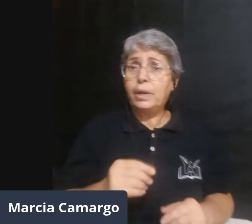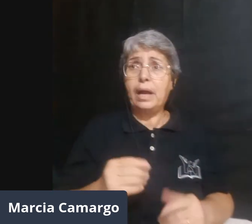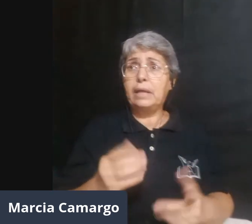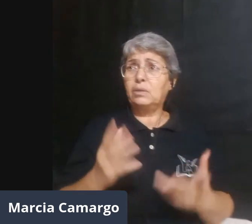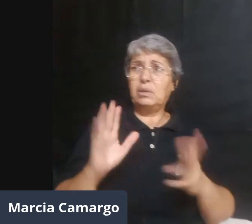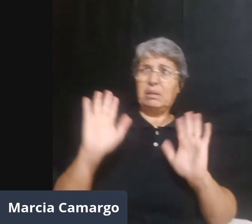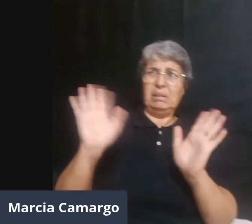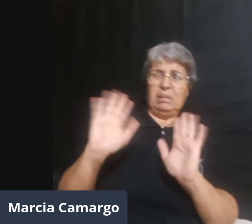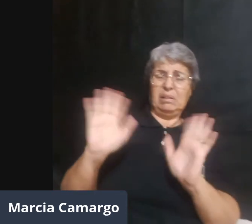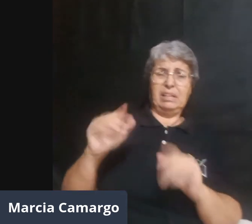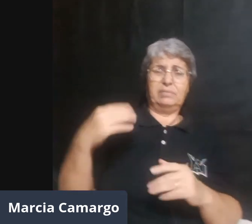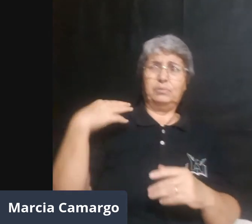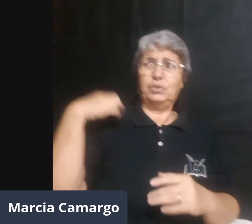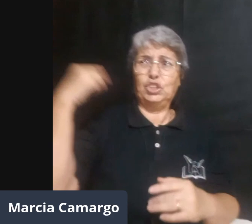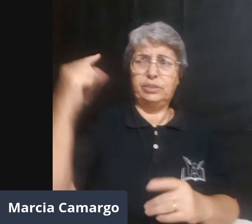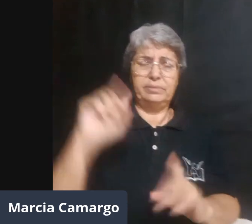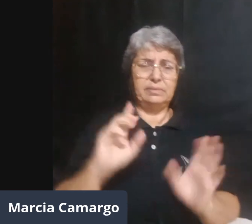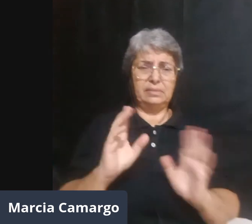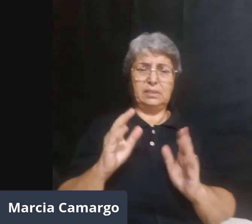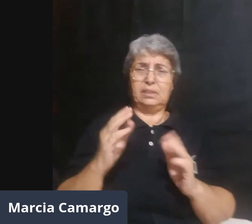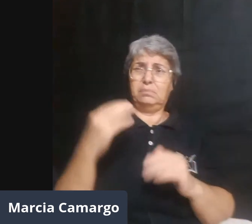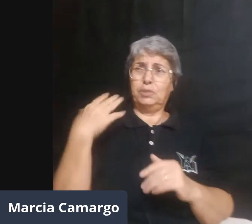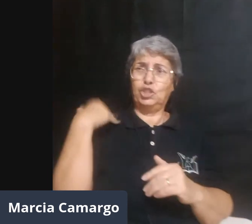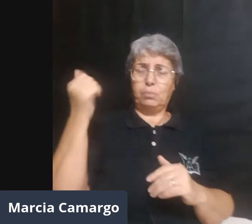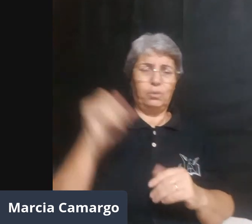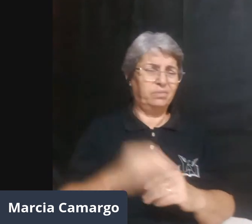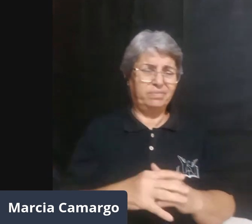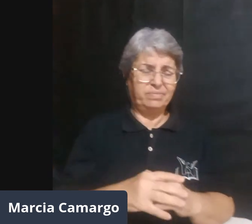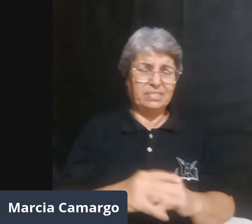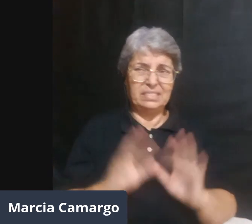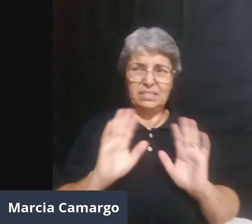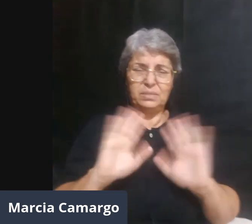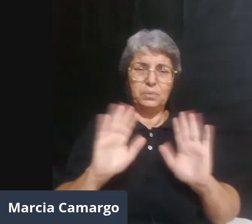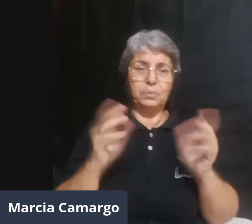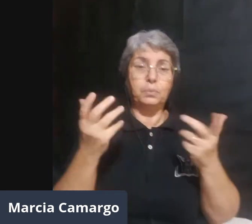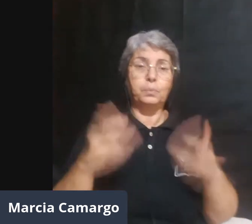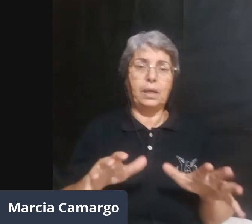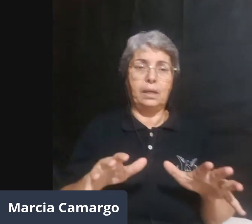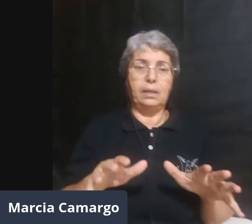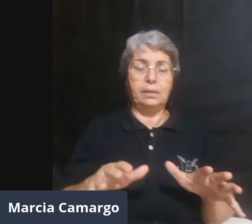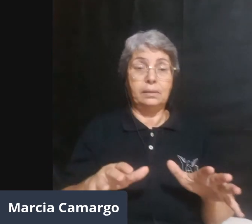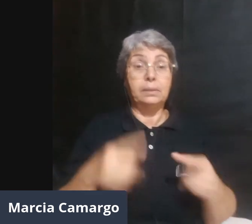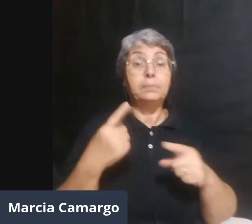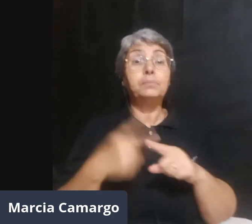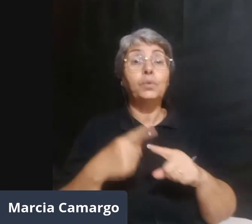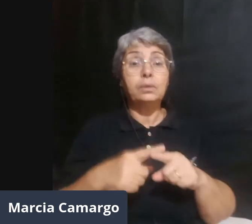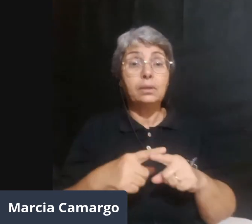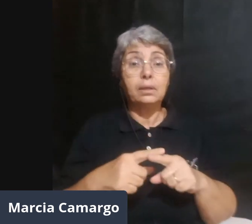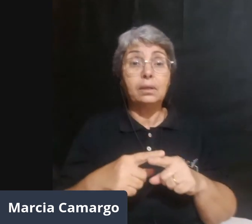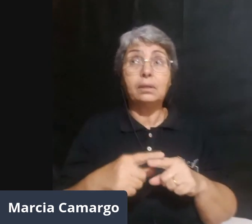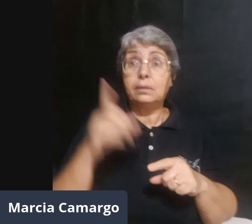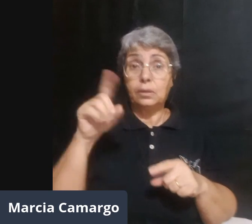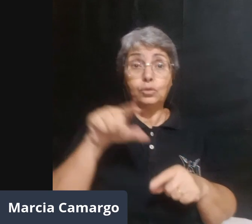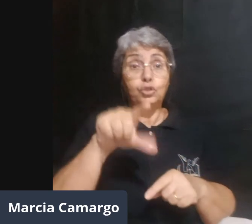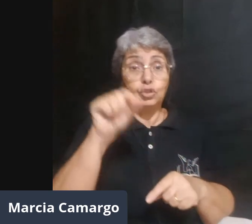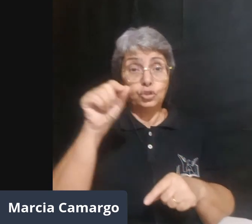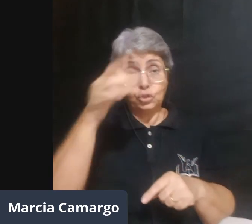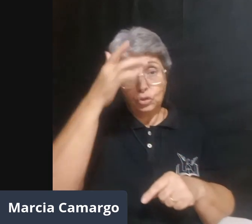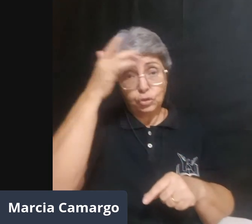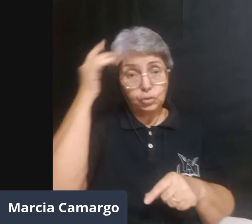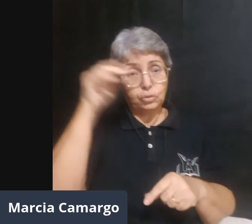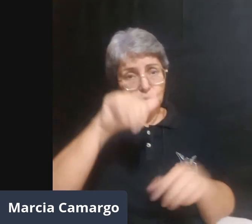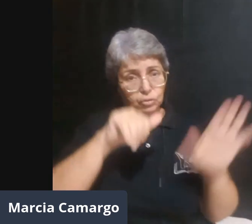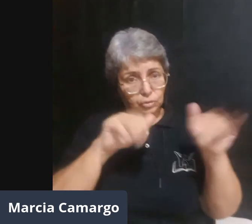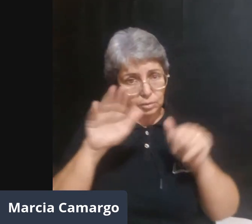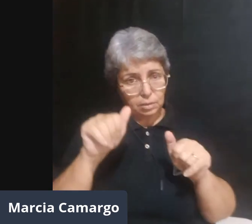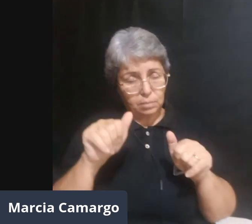porque eles sempre implicam numa humilhação, numa negação do eu, no reconhecimento de nosso erro. Nem